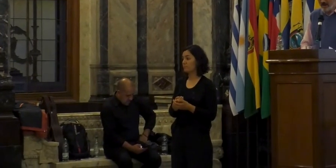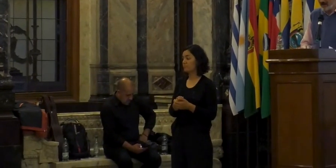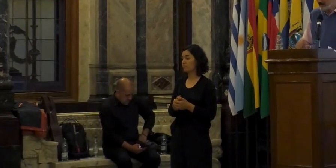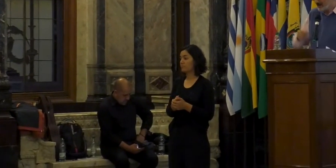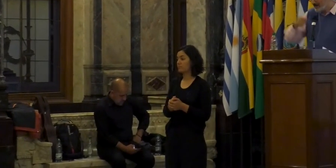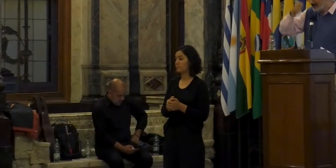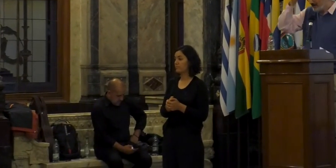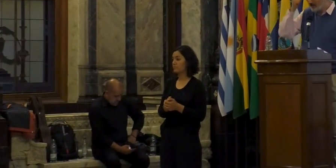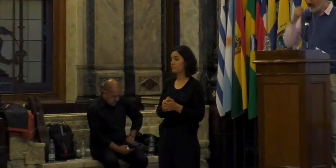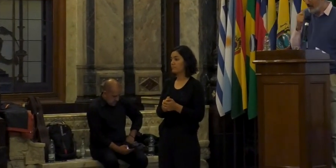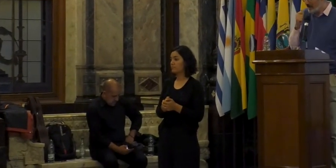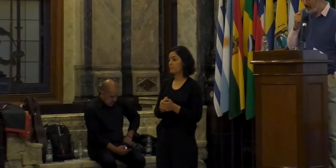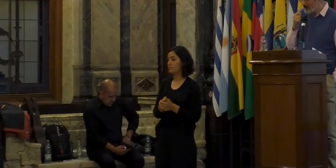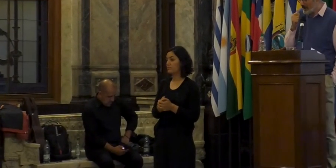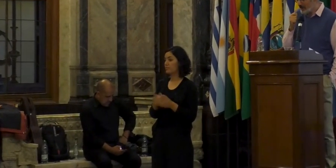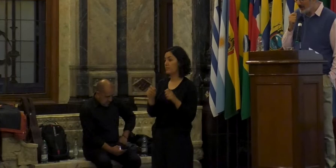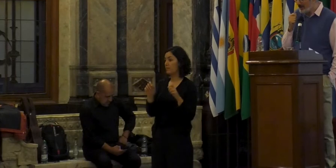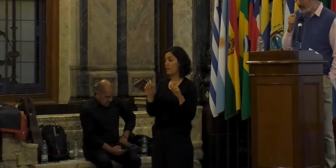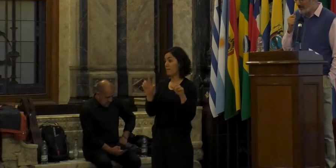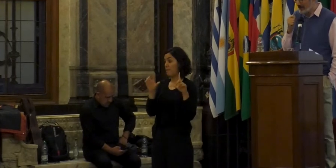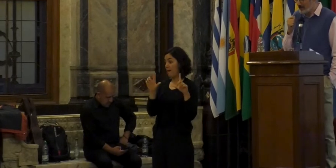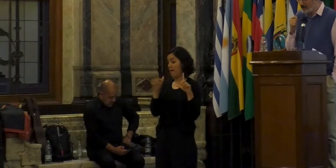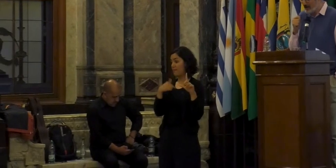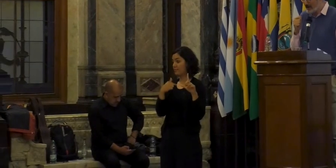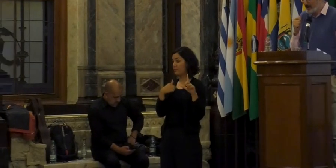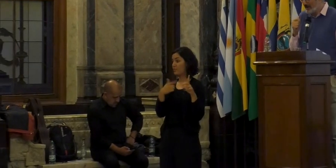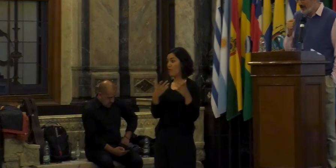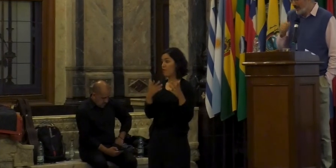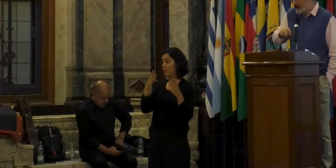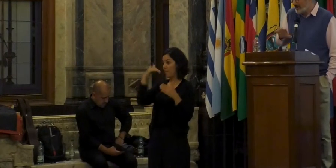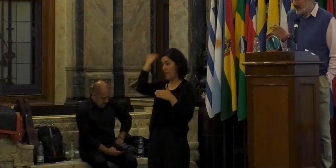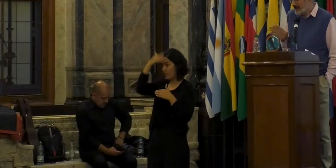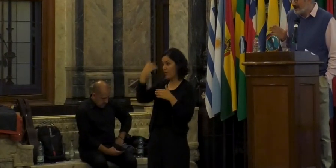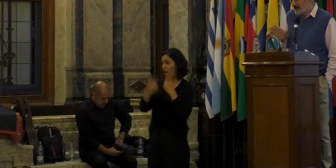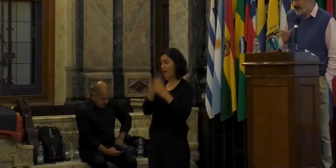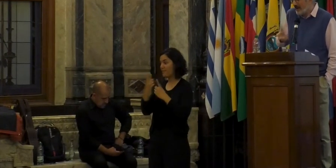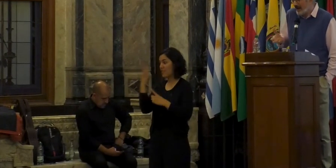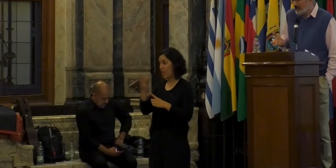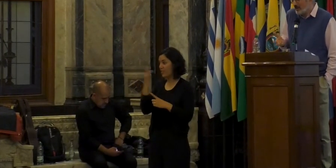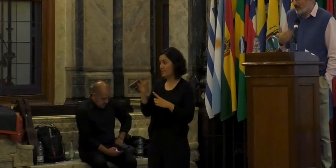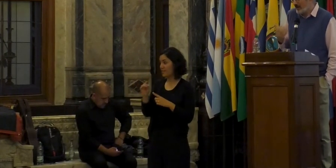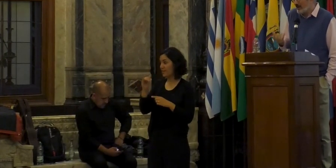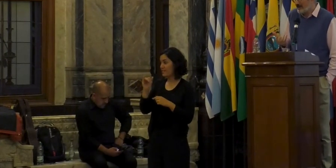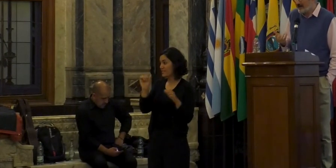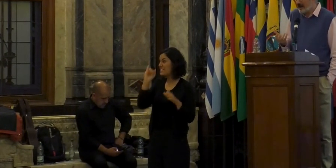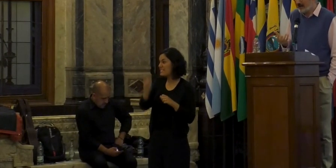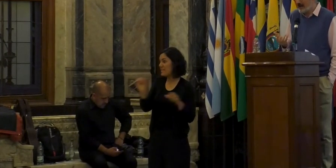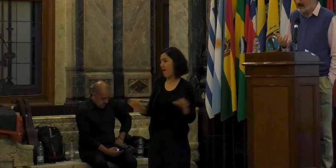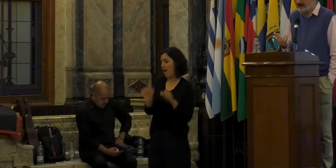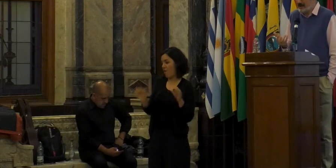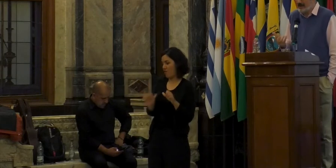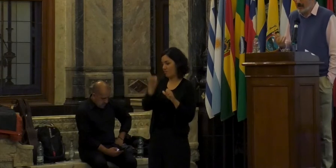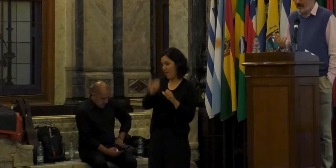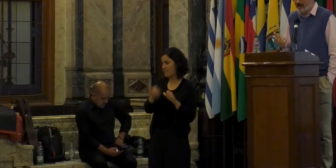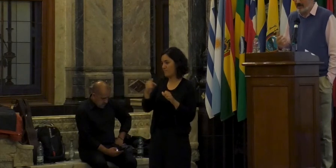la imagen de ponerme el pañuelo y tal para mostraros cómo lo hago. Pero en los talleres en realidad vale todo, porque de lo que se trata